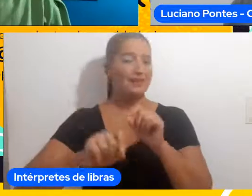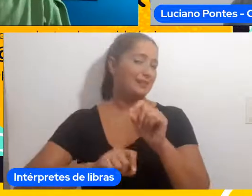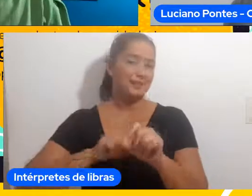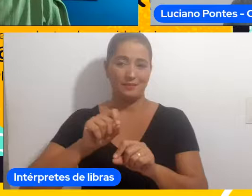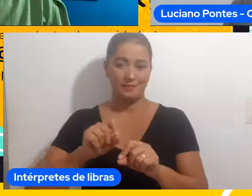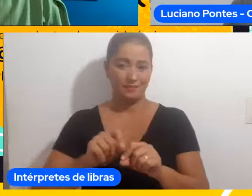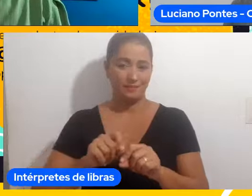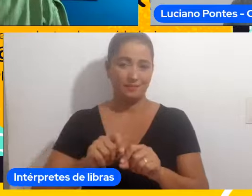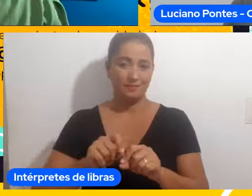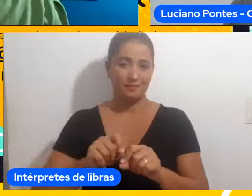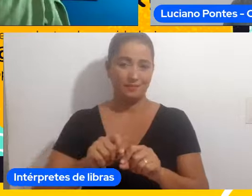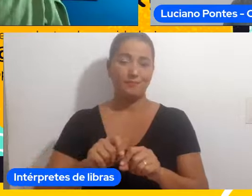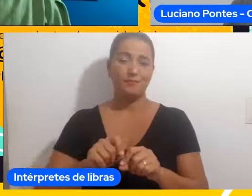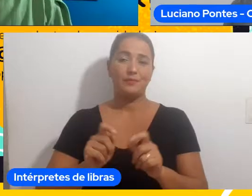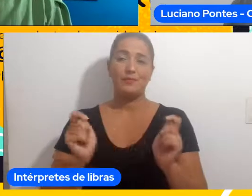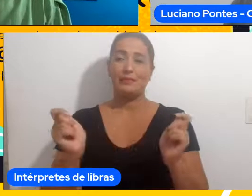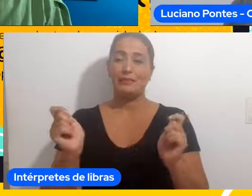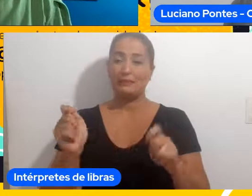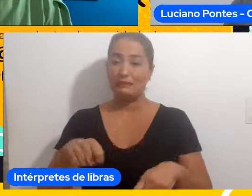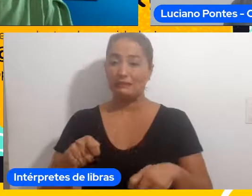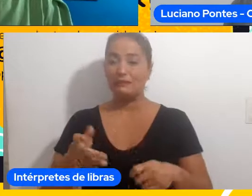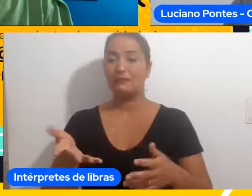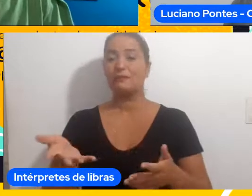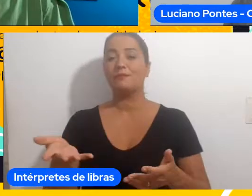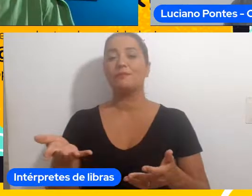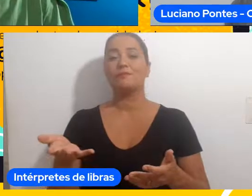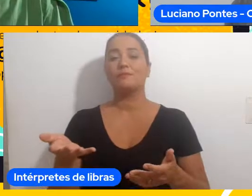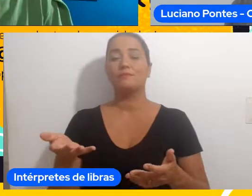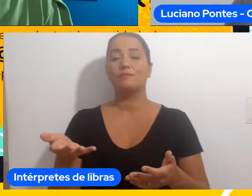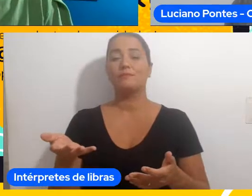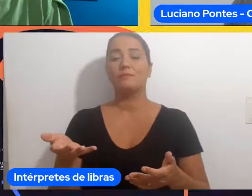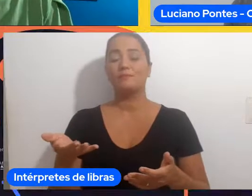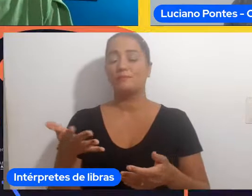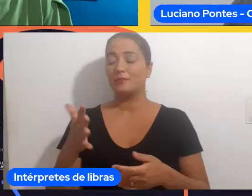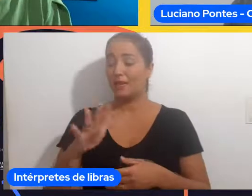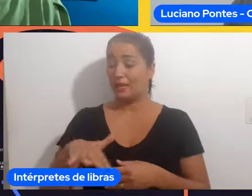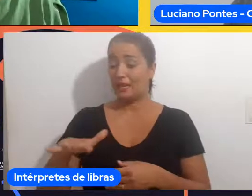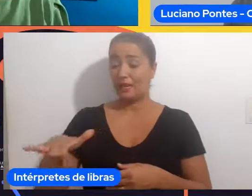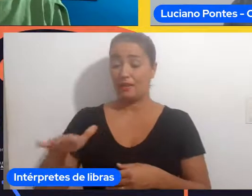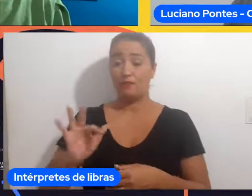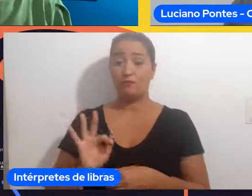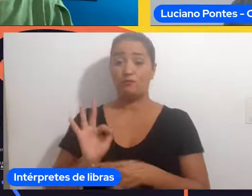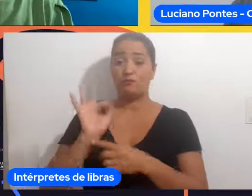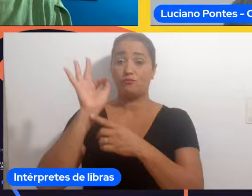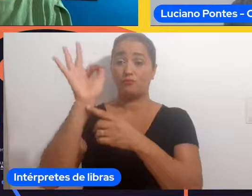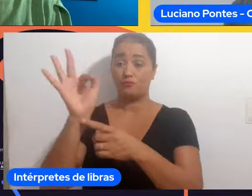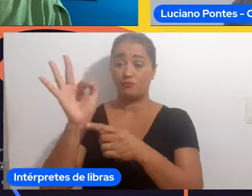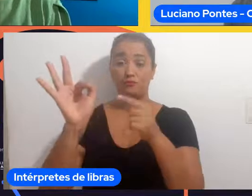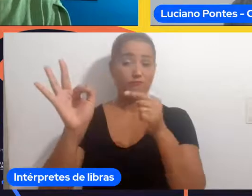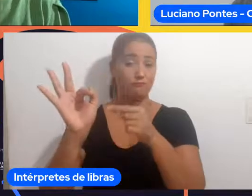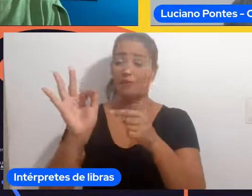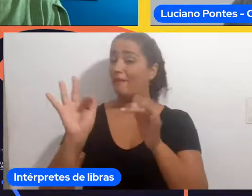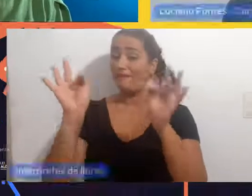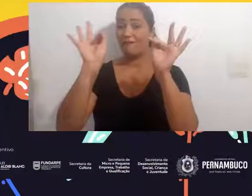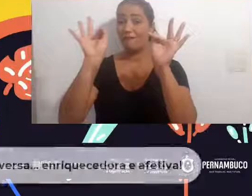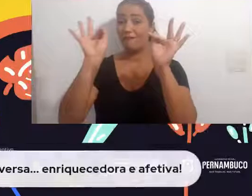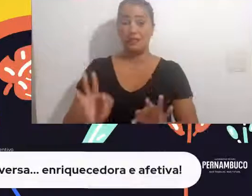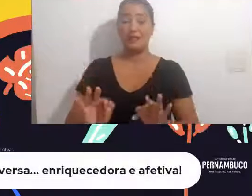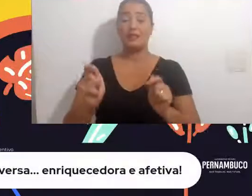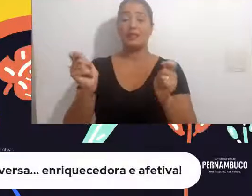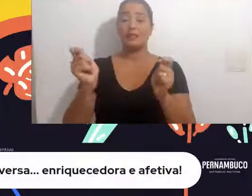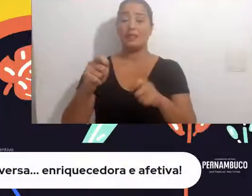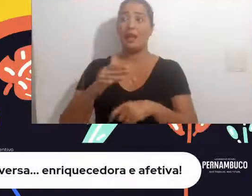para que a gente possa construir crianças mais felizes, onde elas se tornem